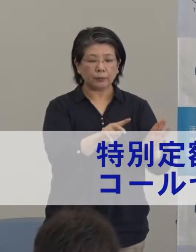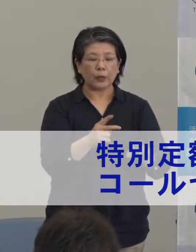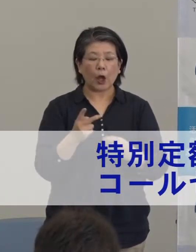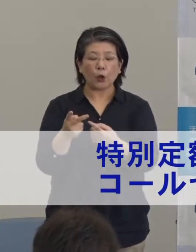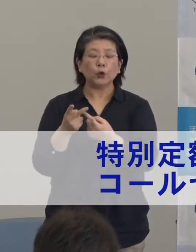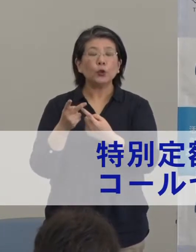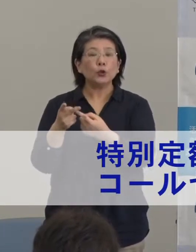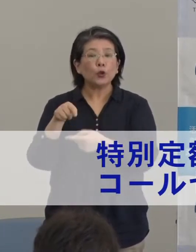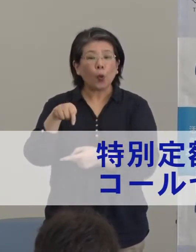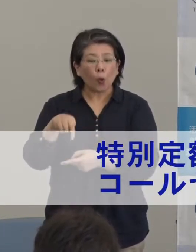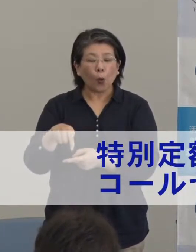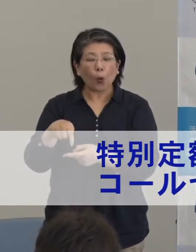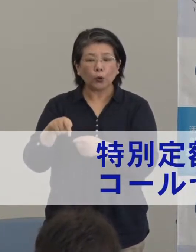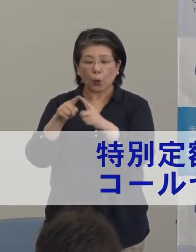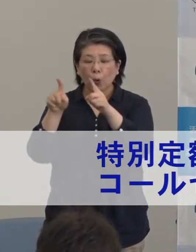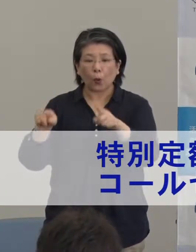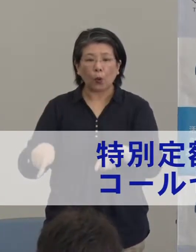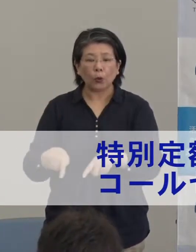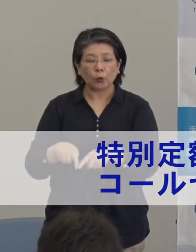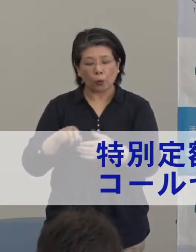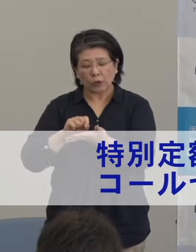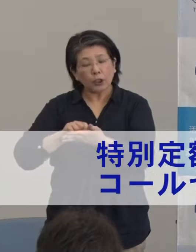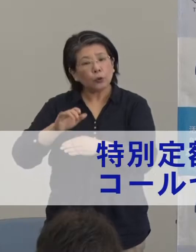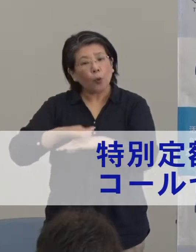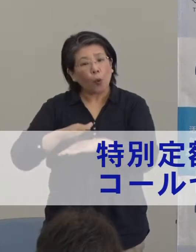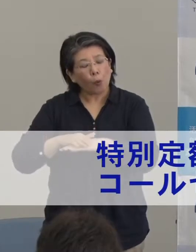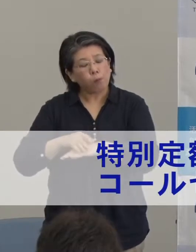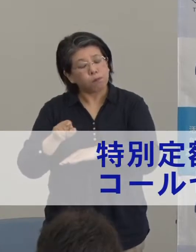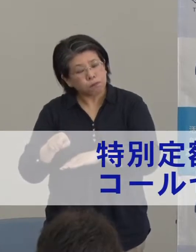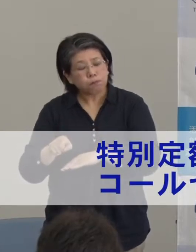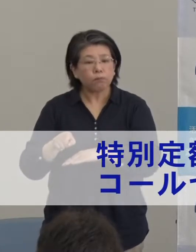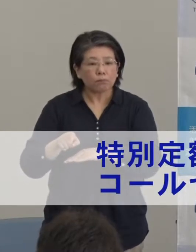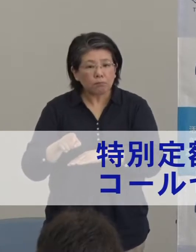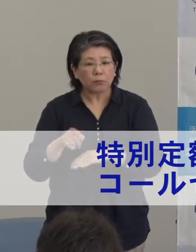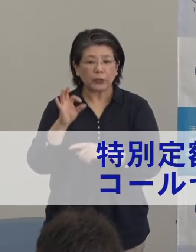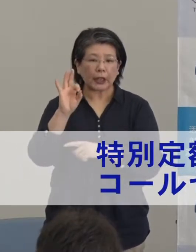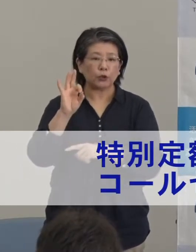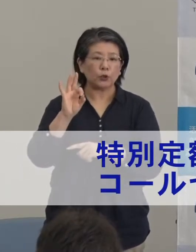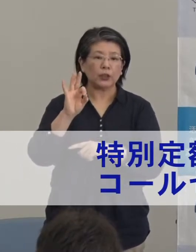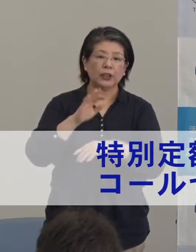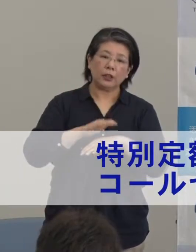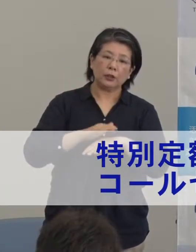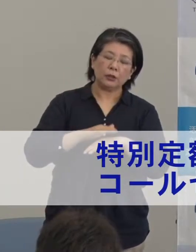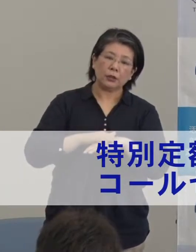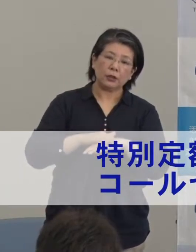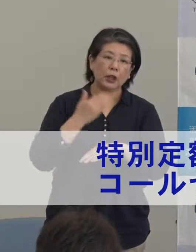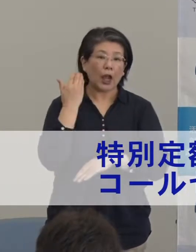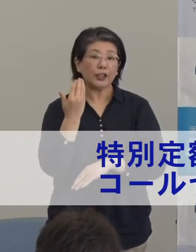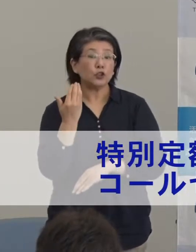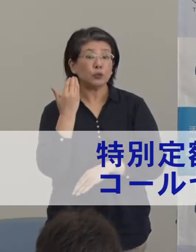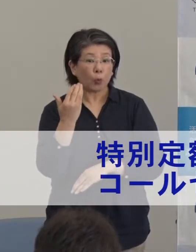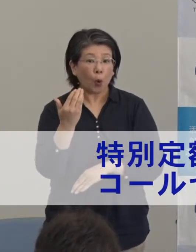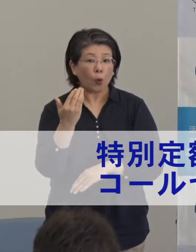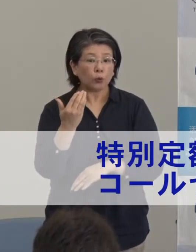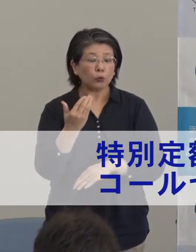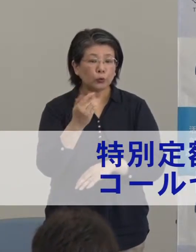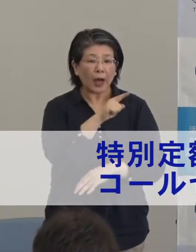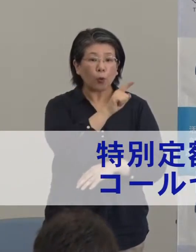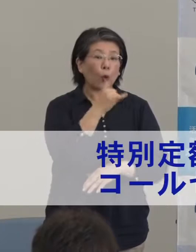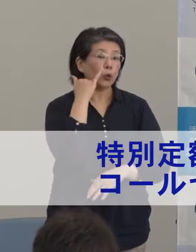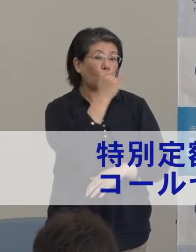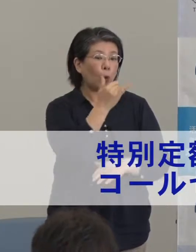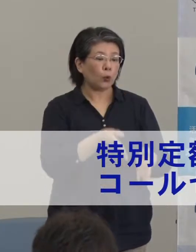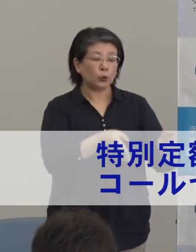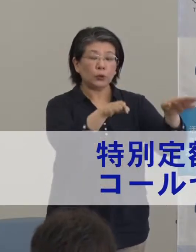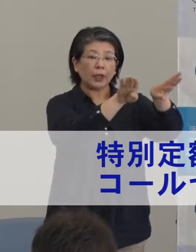申請方式での申請書の記入方法をはじめ、特別定額給付金の手続きに関するご質問等に対応してまいりたい